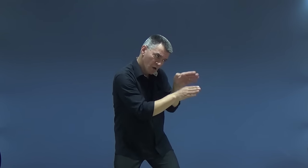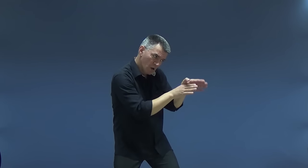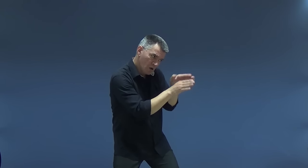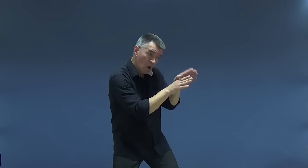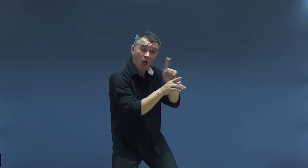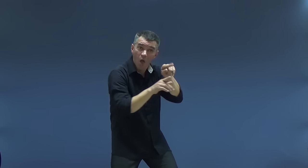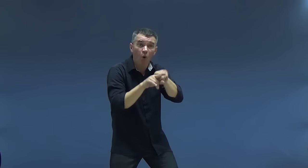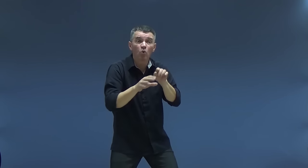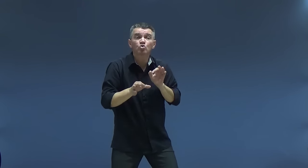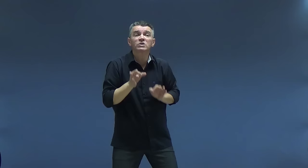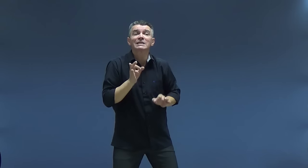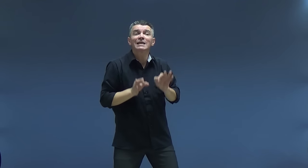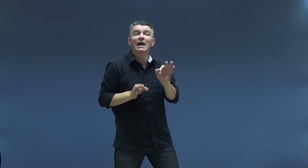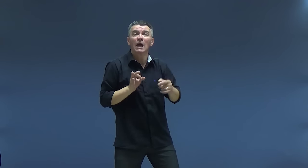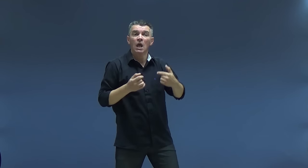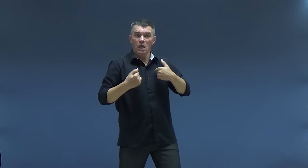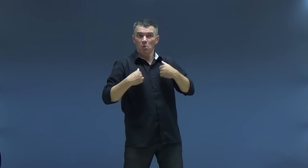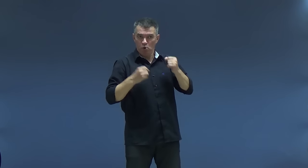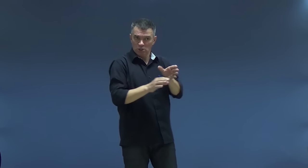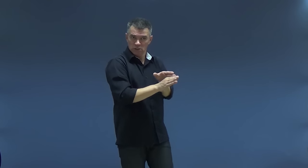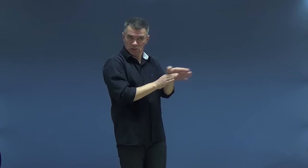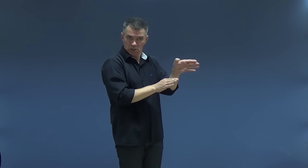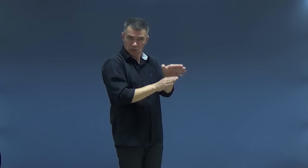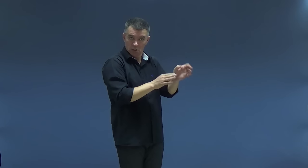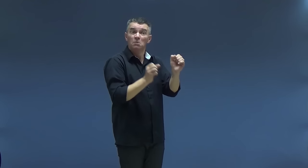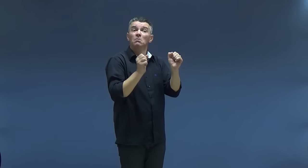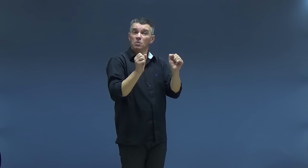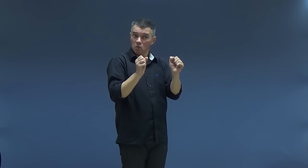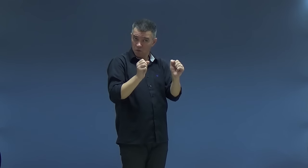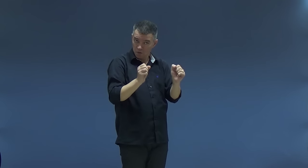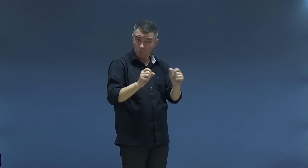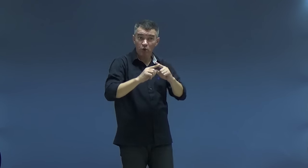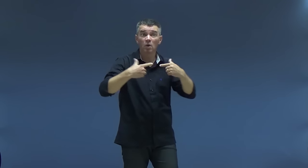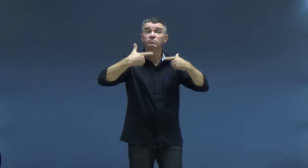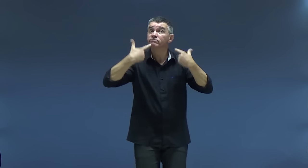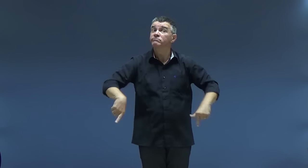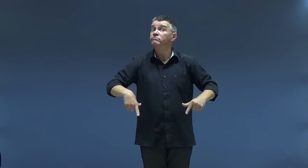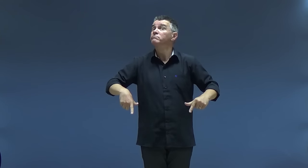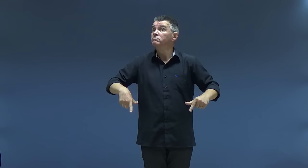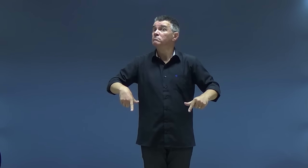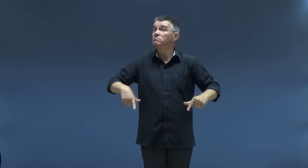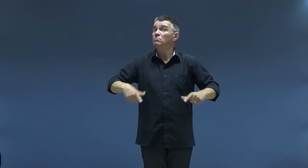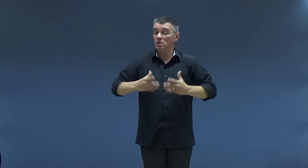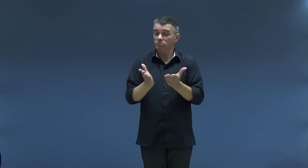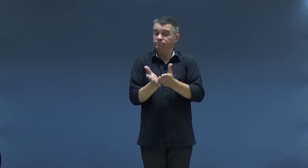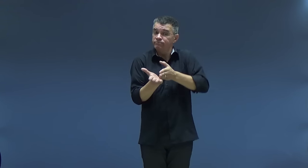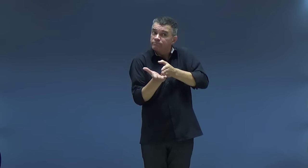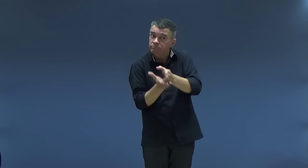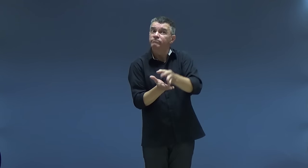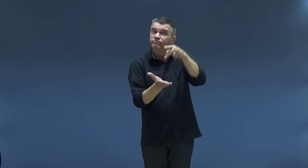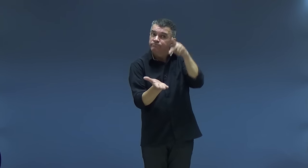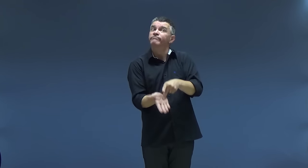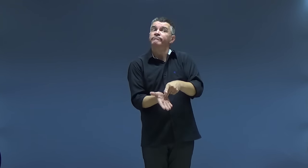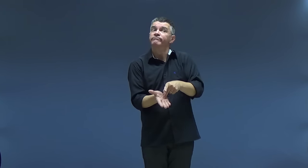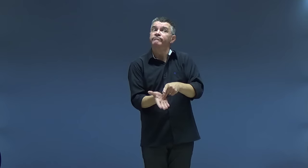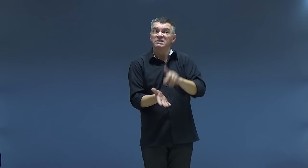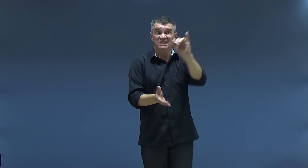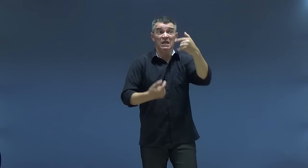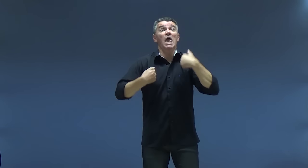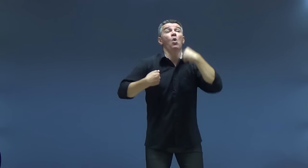pecado, então, né? Preserve seu casamento. Eu posso aconselhar a pessoa assim? Sim, eu posso, porque eu sou crente, eu sou firme em